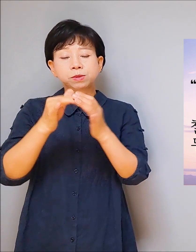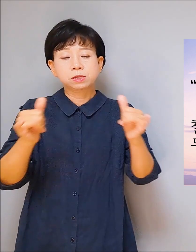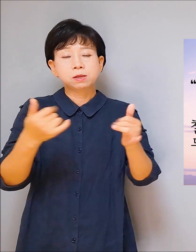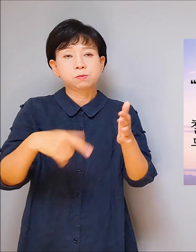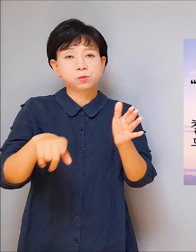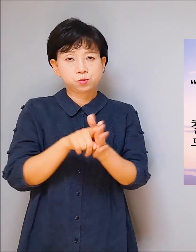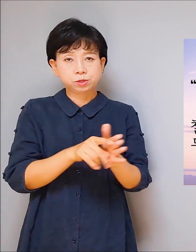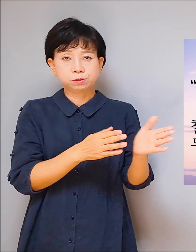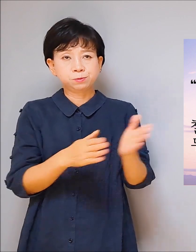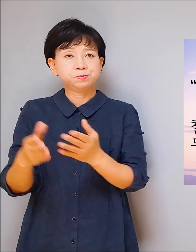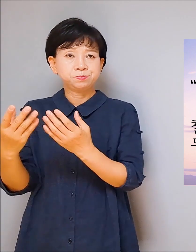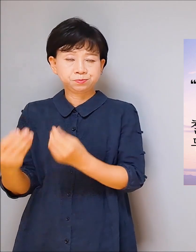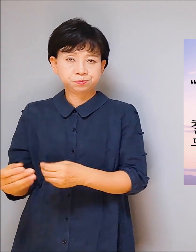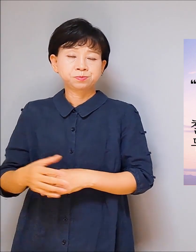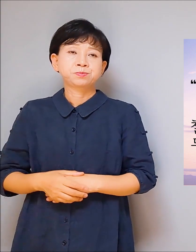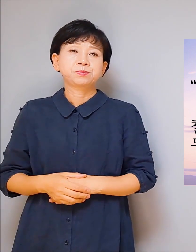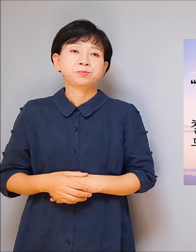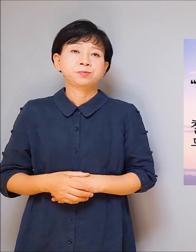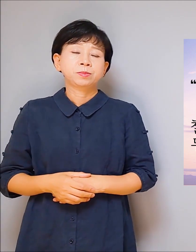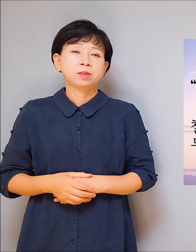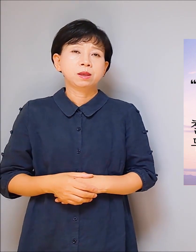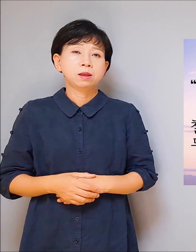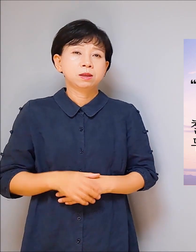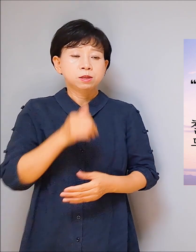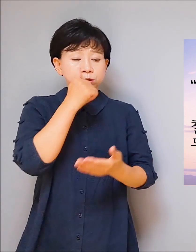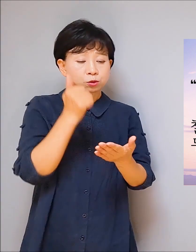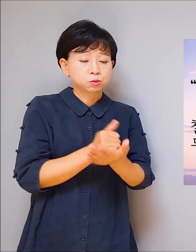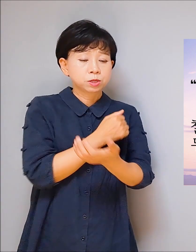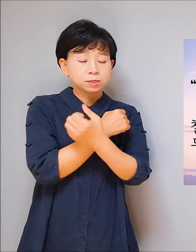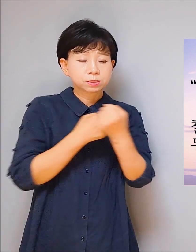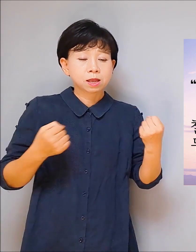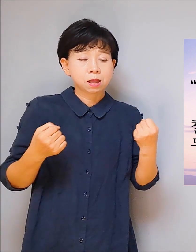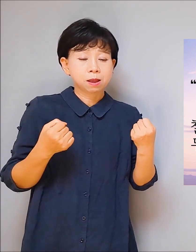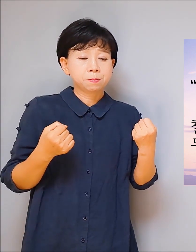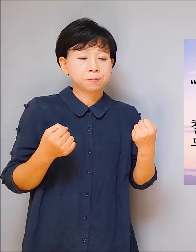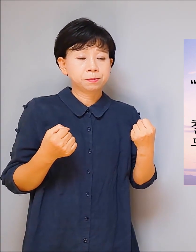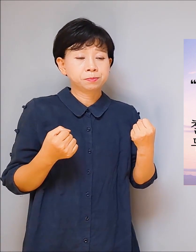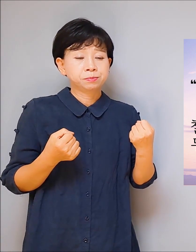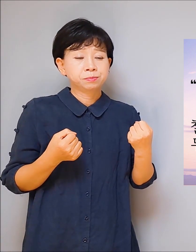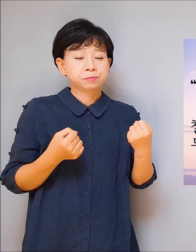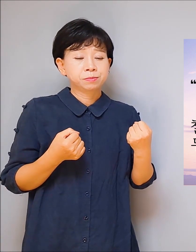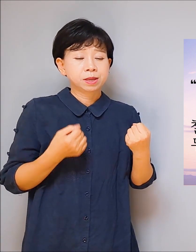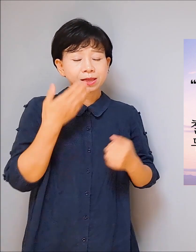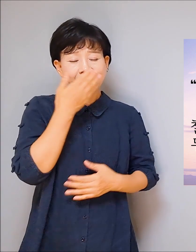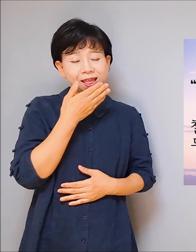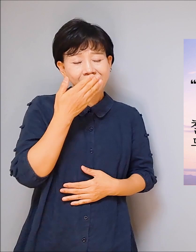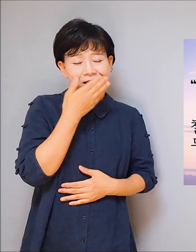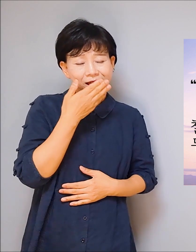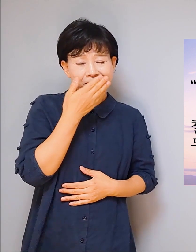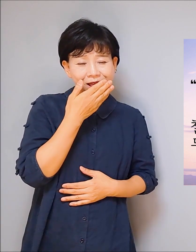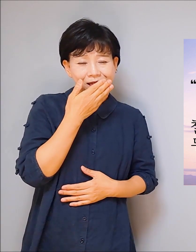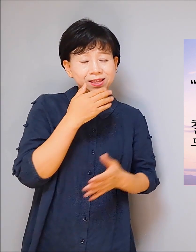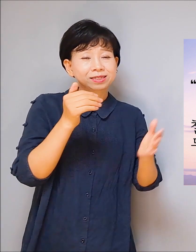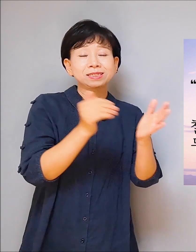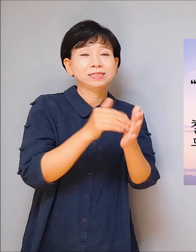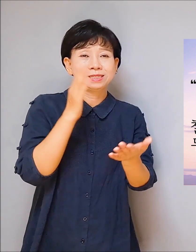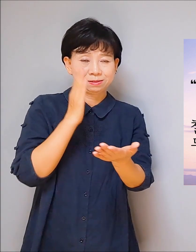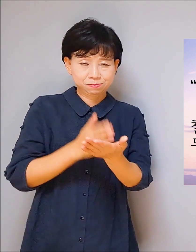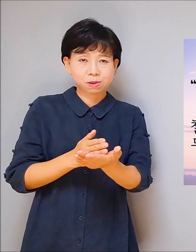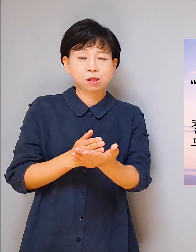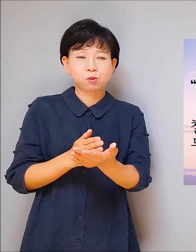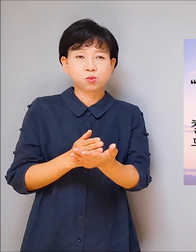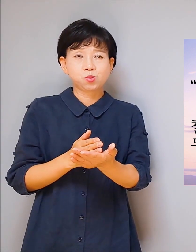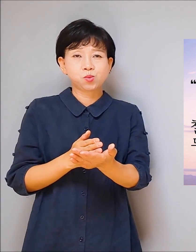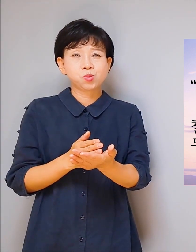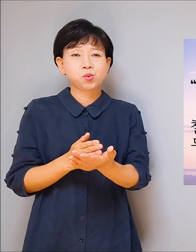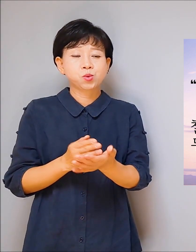위해 준비되었습니다. 단지 죄 사함의 달콤한 열매만을 누리고 다시 죄의 소굴 근처를 더듬거리는 사람들이